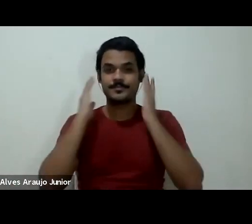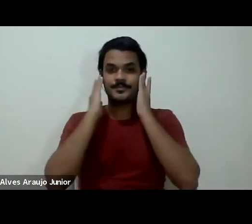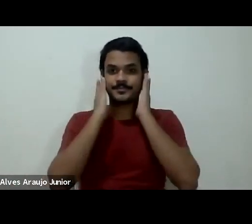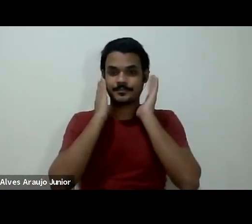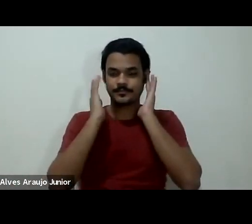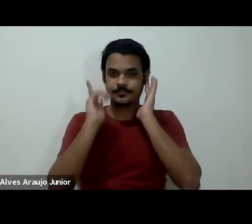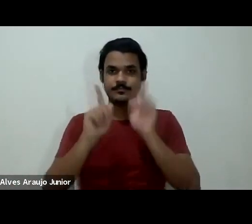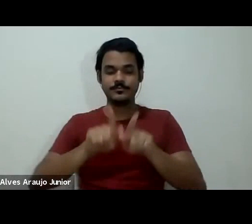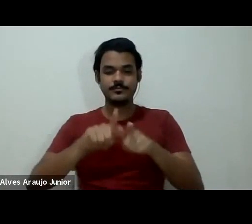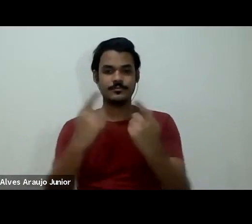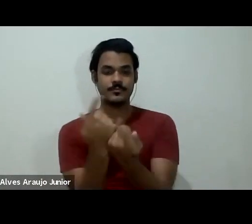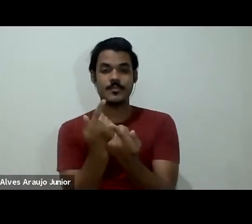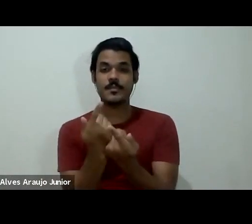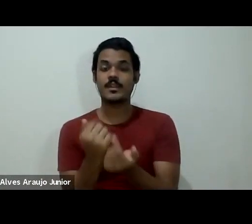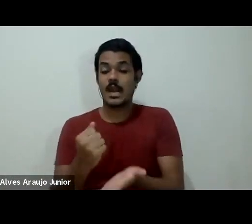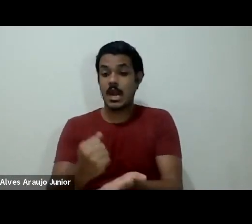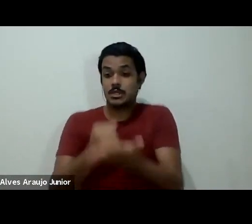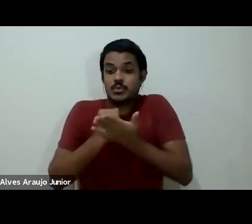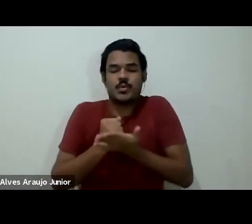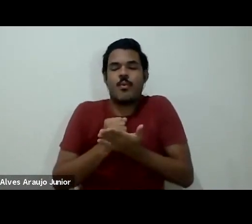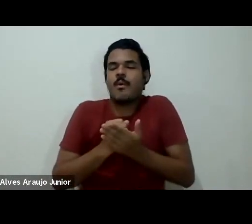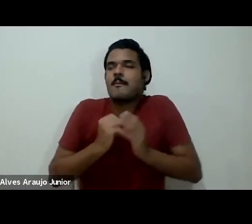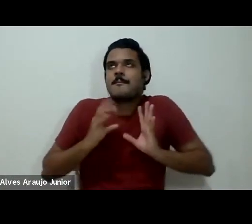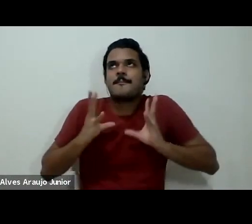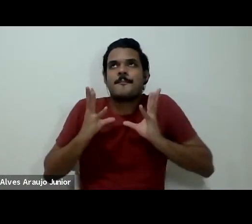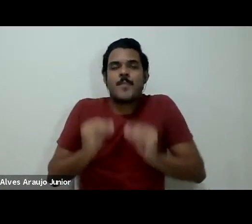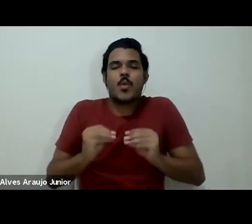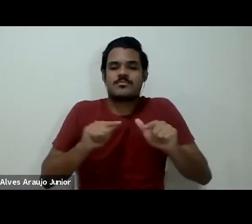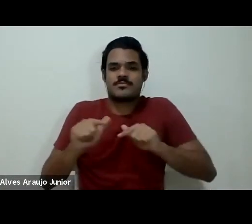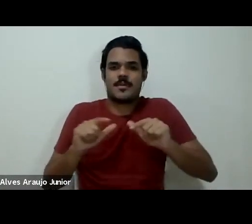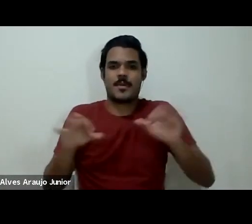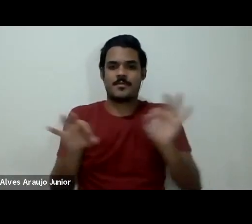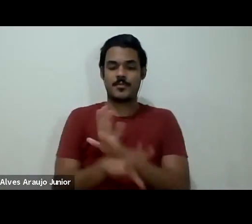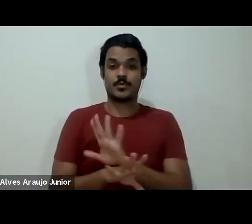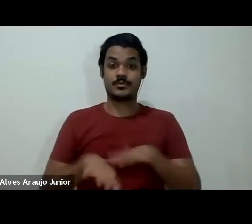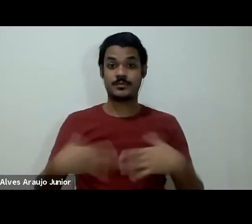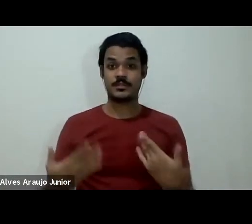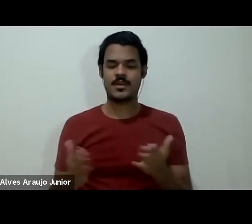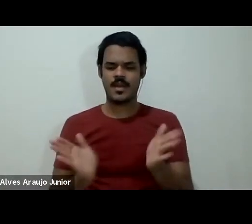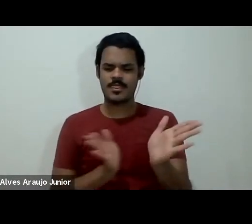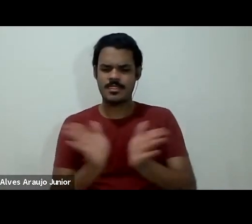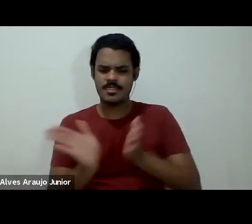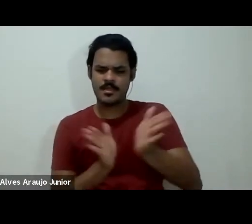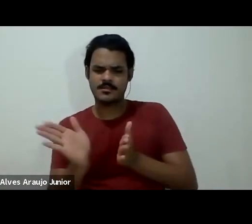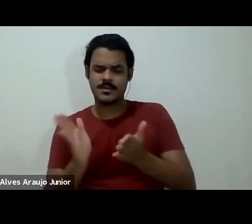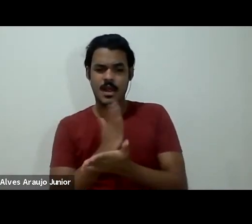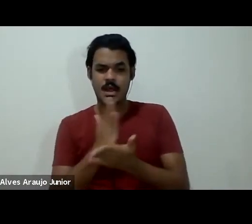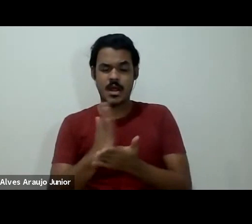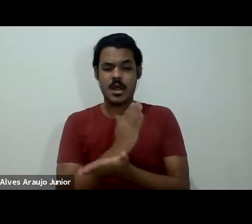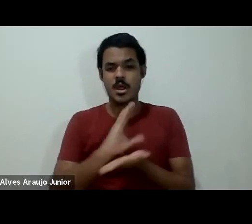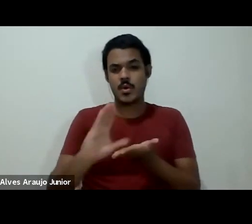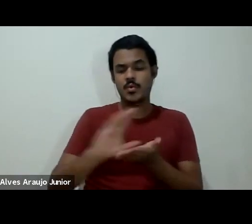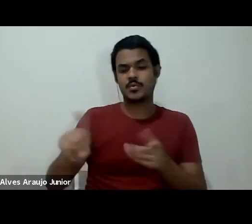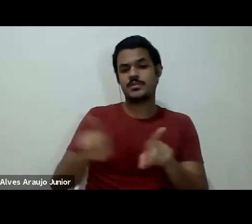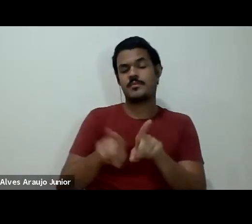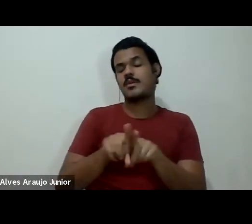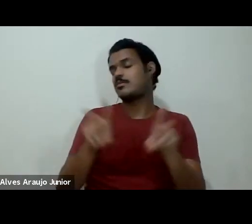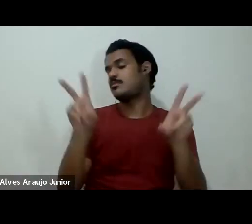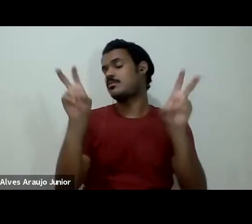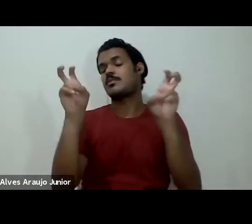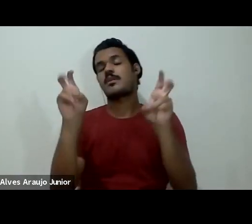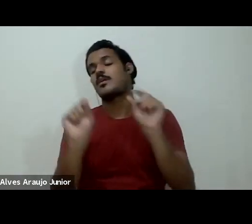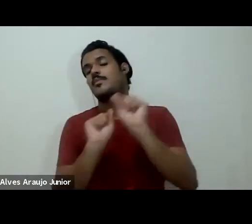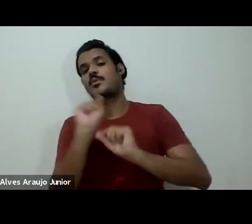final. Então, nós nos deparamos, durante a construção dos recursos de acessibilidade, com algumas questões que irão